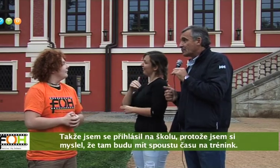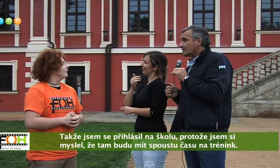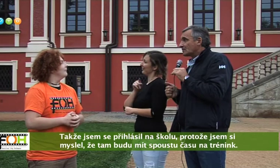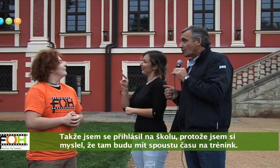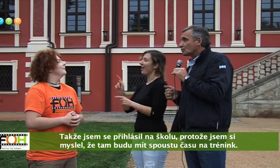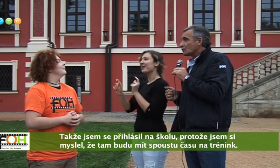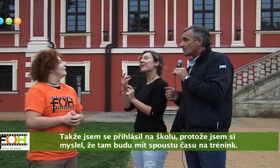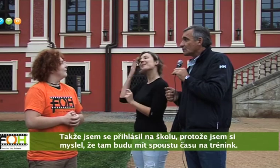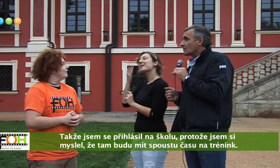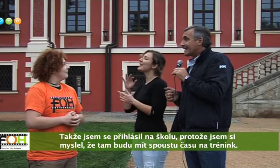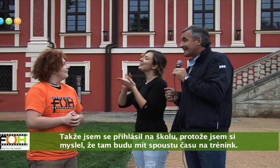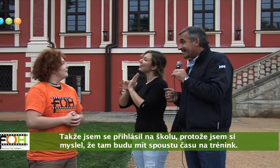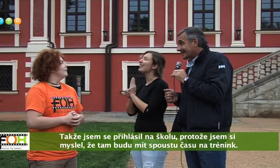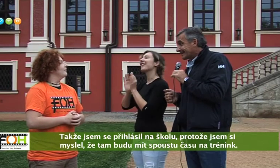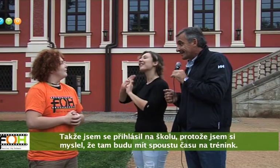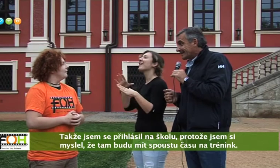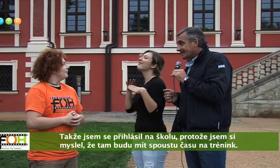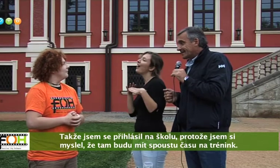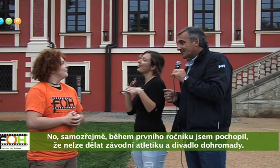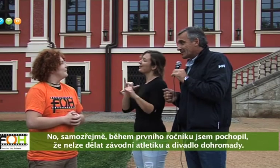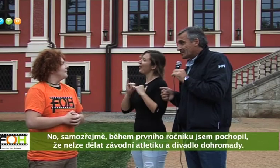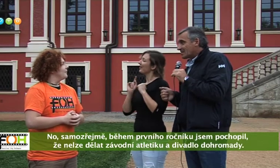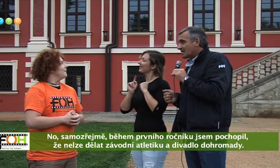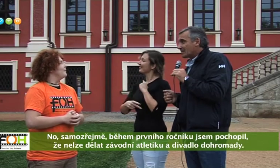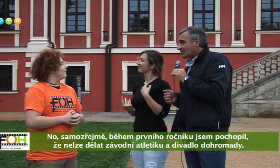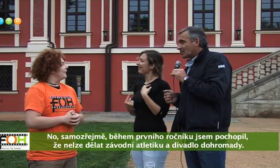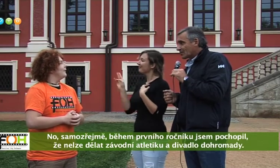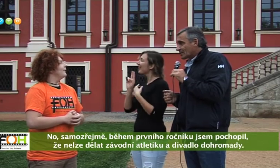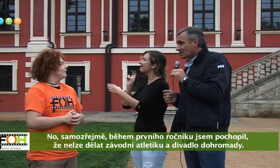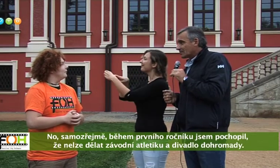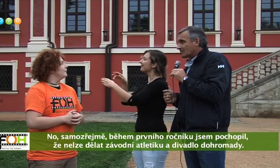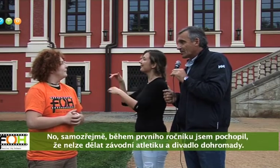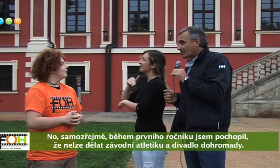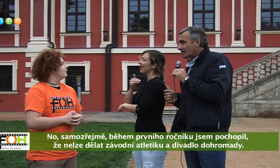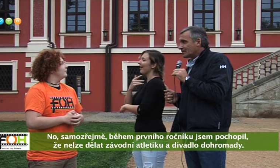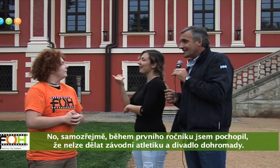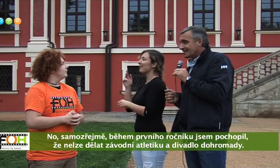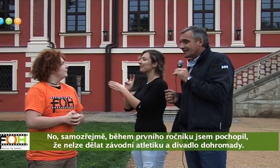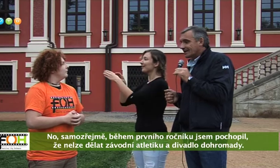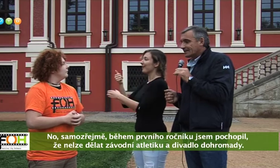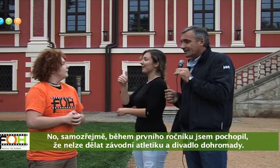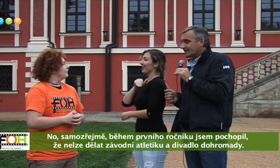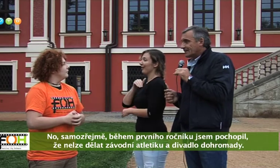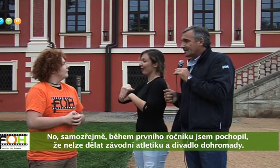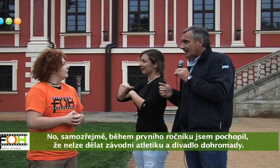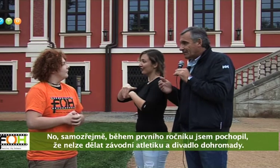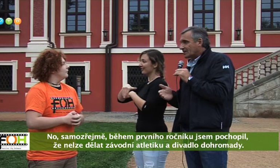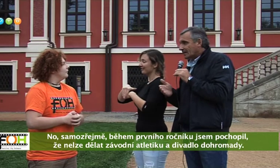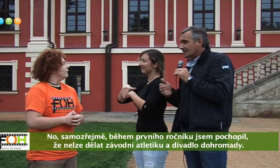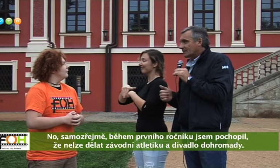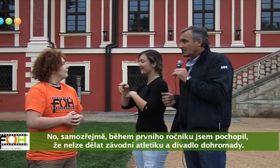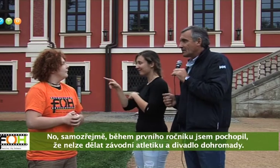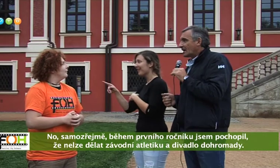že tam budu mít spoustu času na trénink. No samozřejmě během prvního ročníku jsem pochopil, že nelze dělat